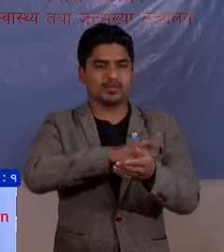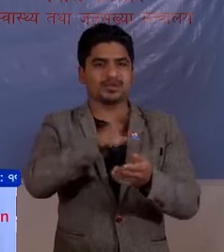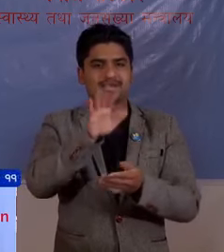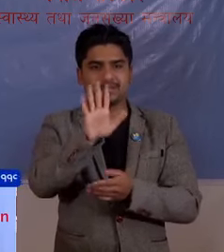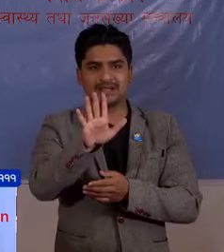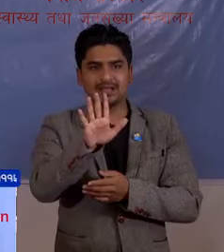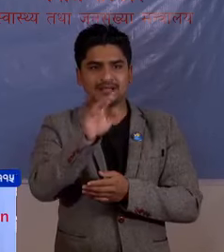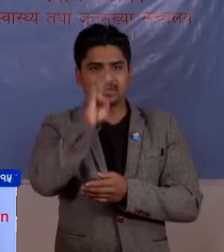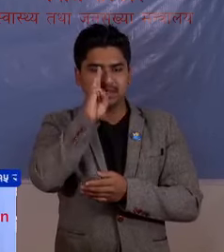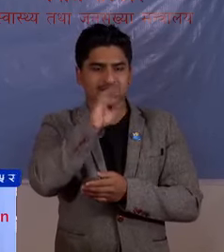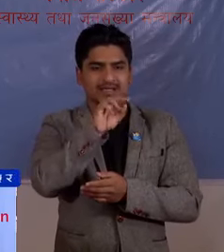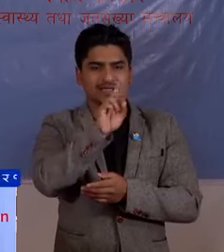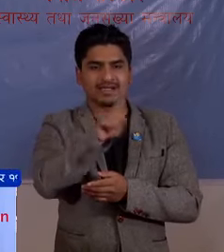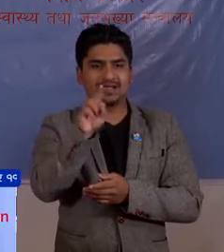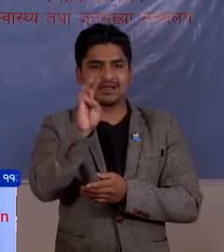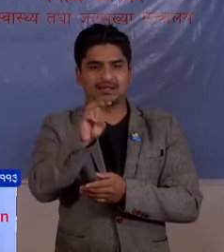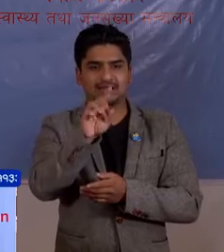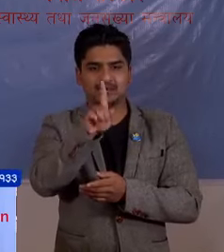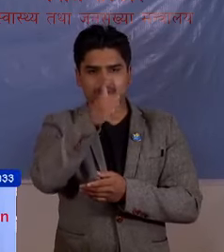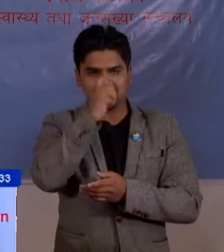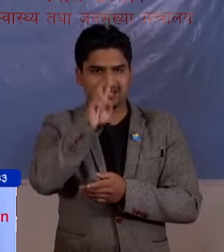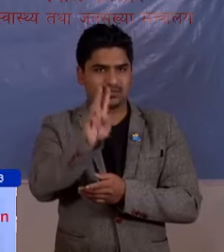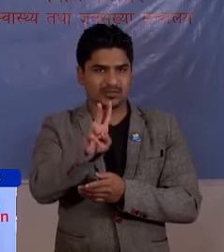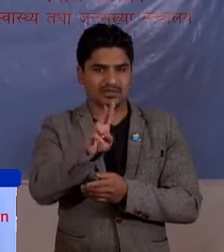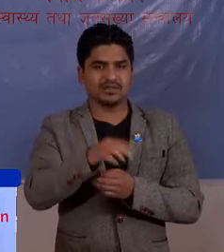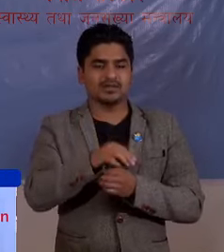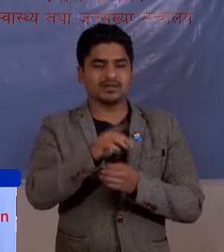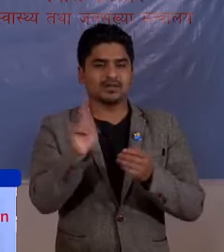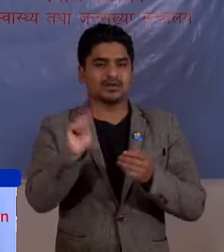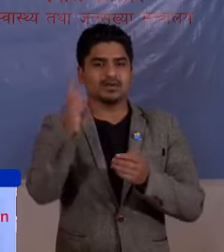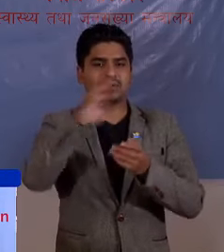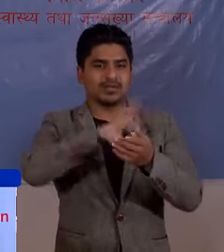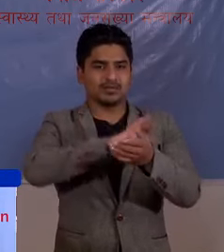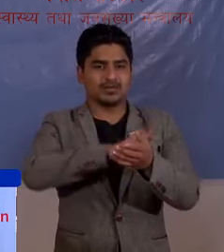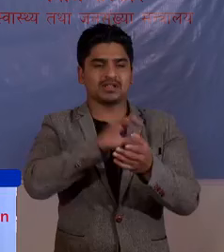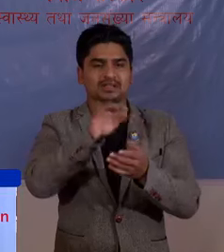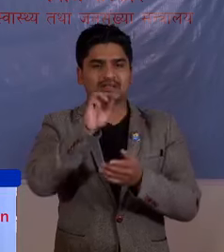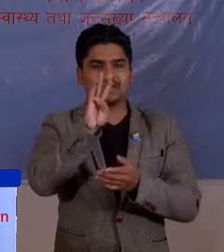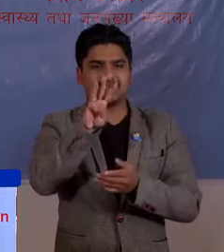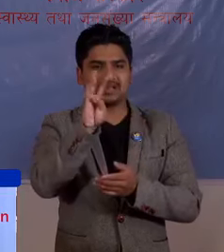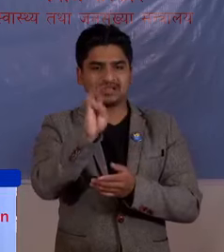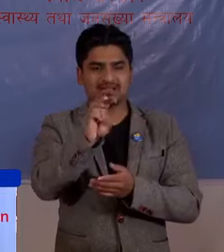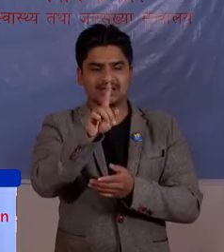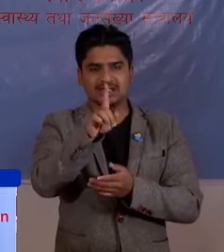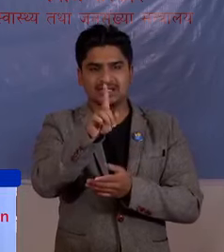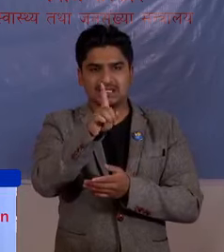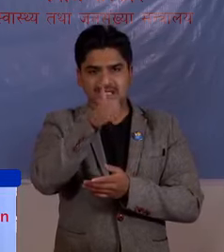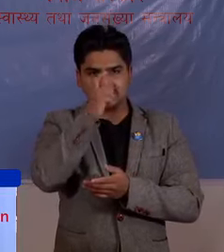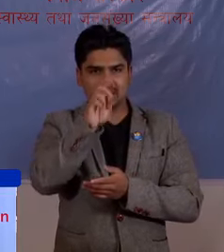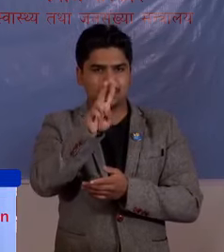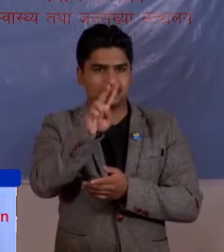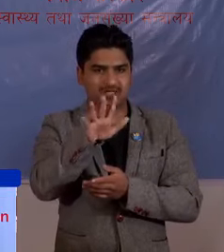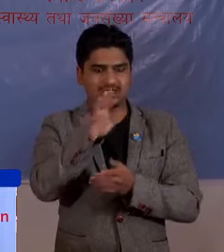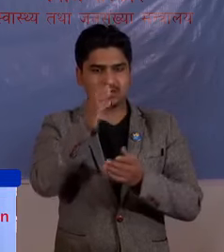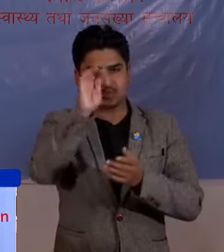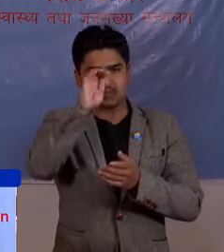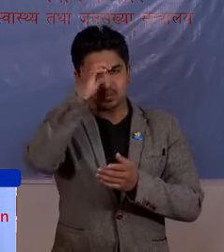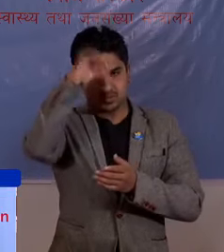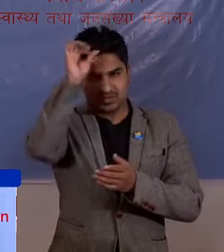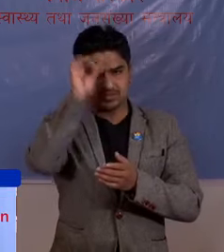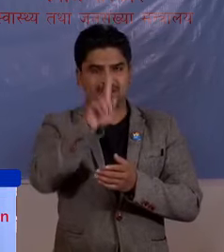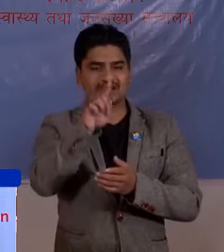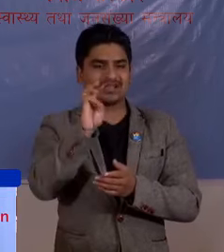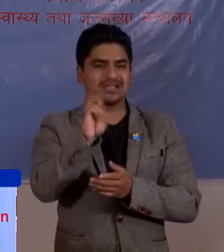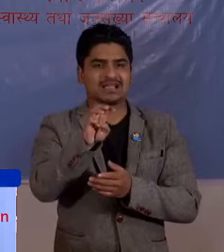नम्बर पाँचमा 11,202, कर्णाली प्रदेशमा 3,125 र सुदूरपश्चिम